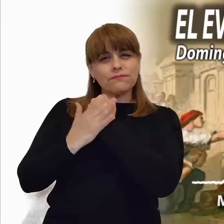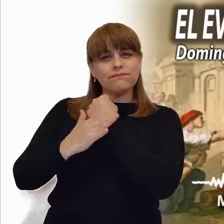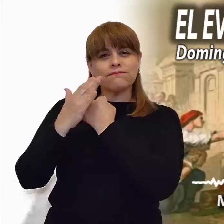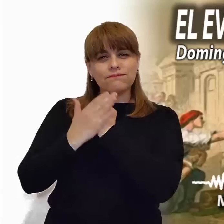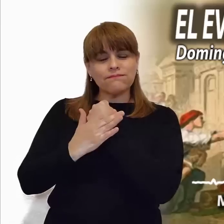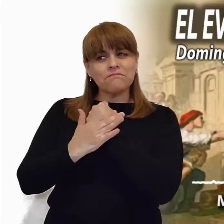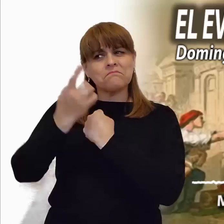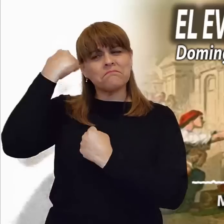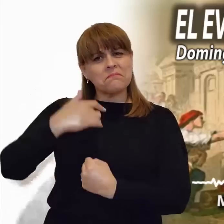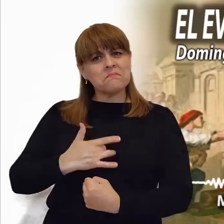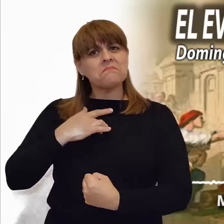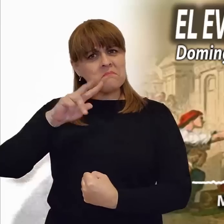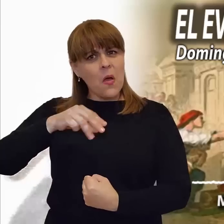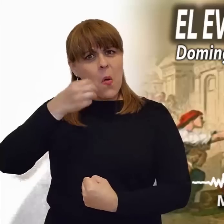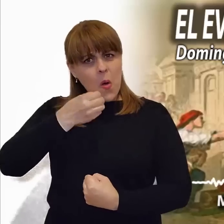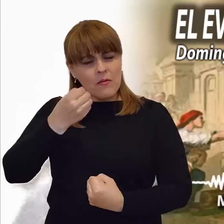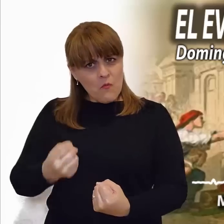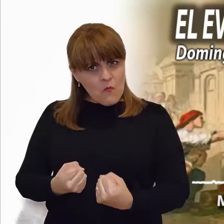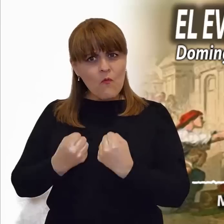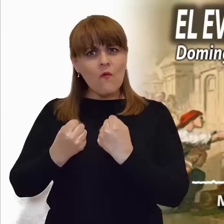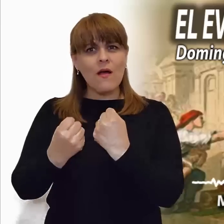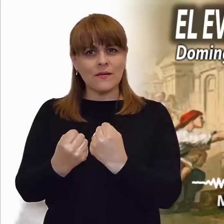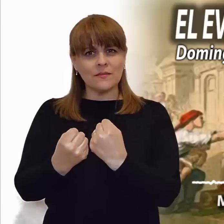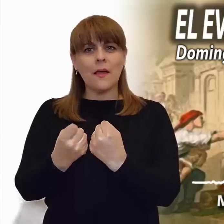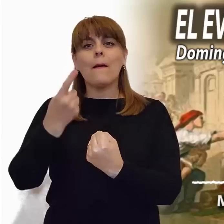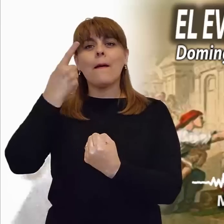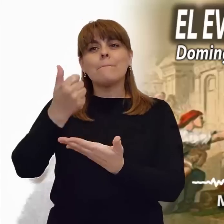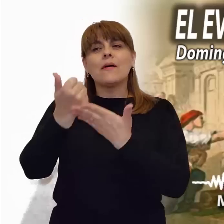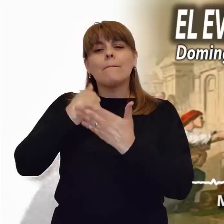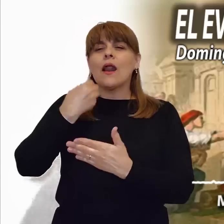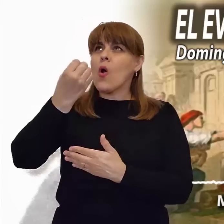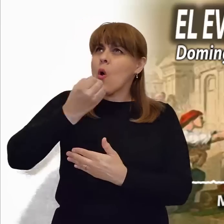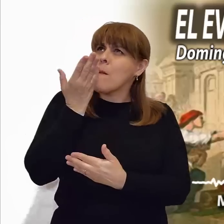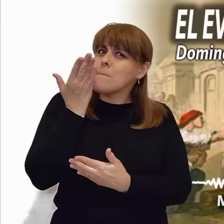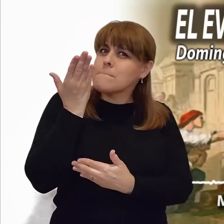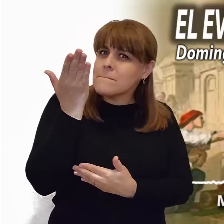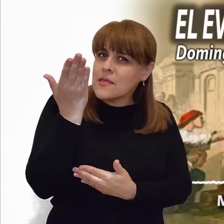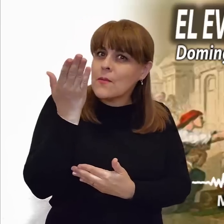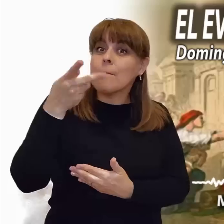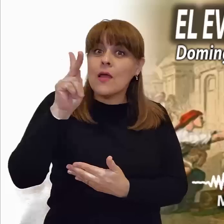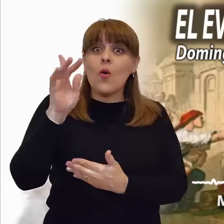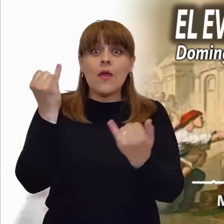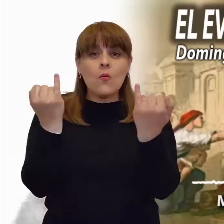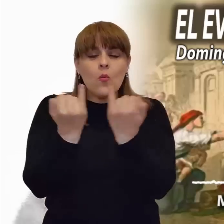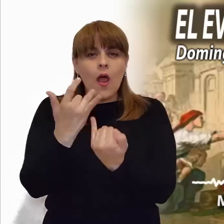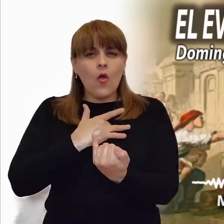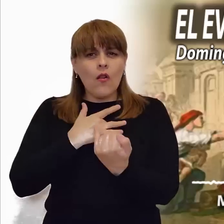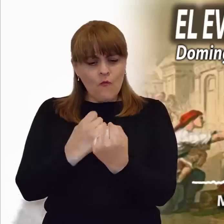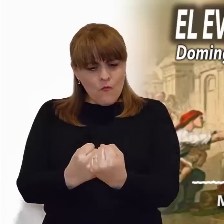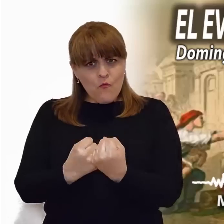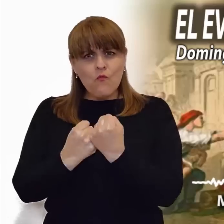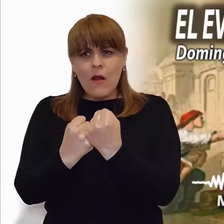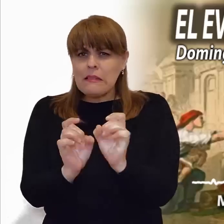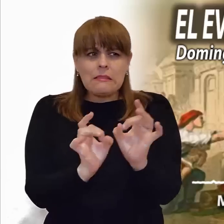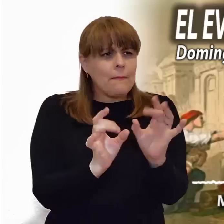hemos descubierto la fuerza de la oración como un espacio de súplica, pero también de fortaleza del corazón